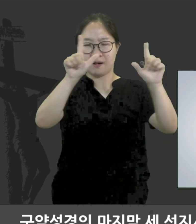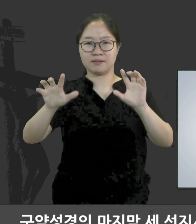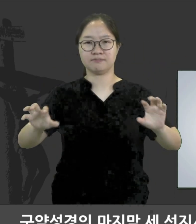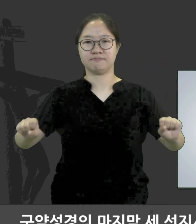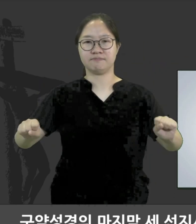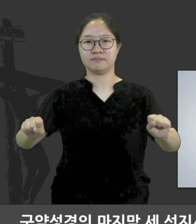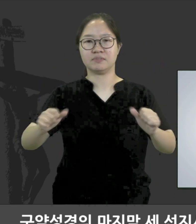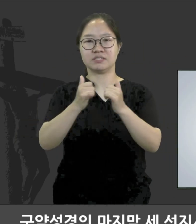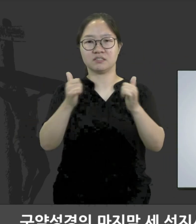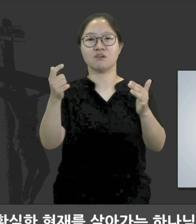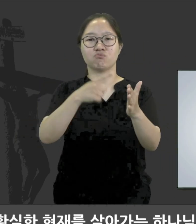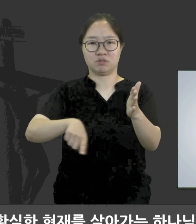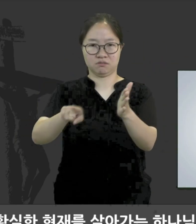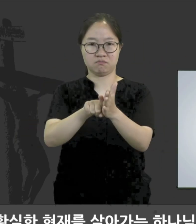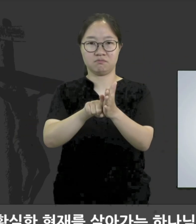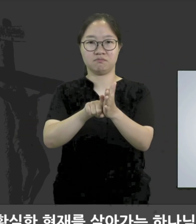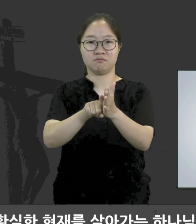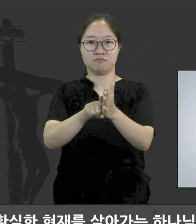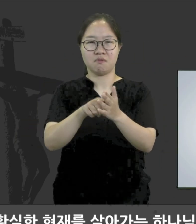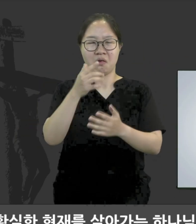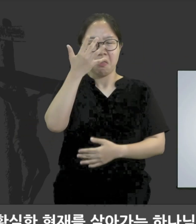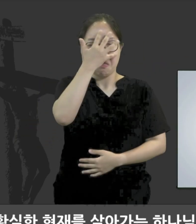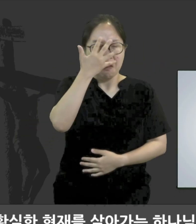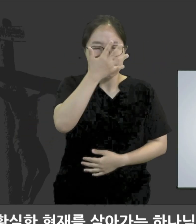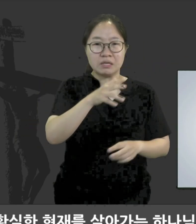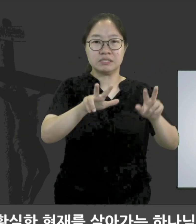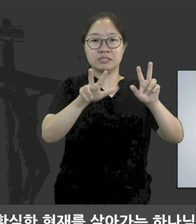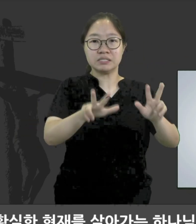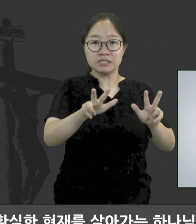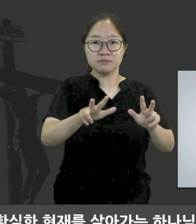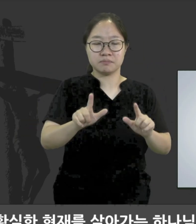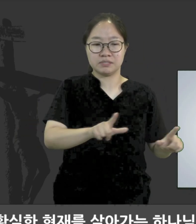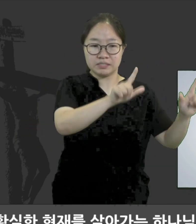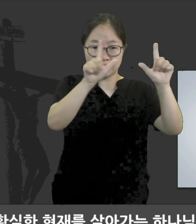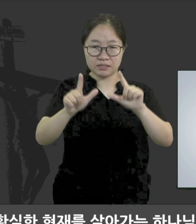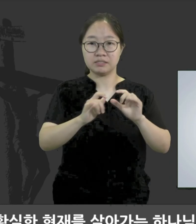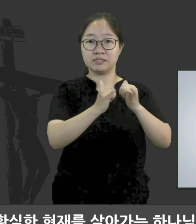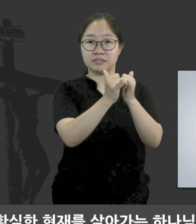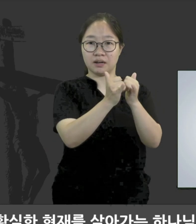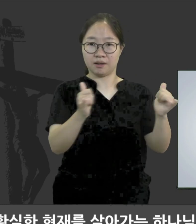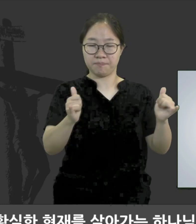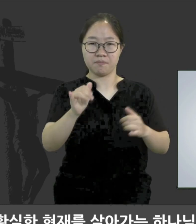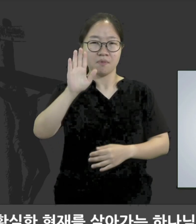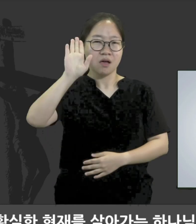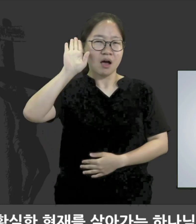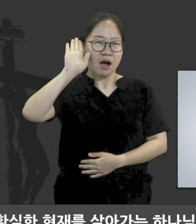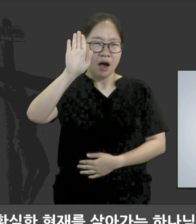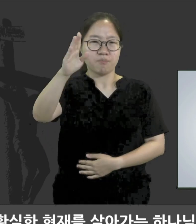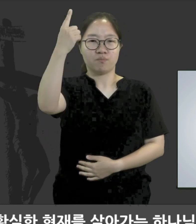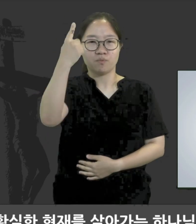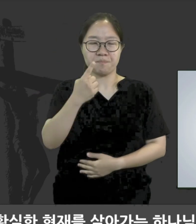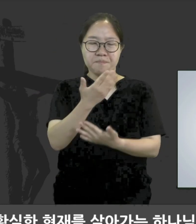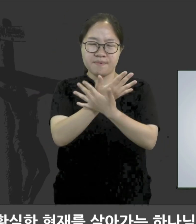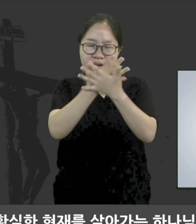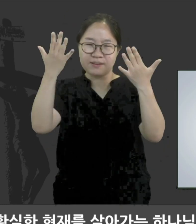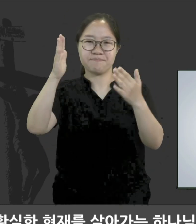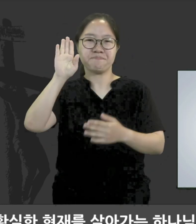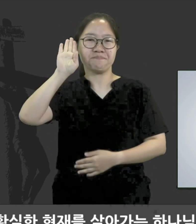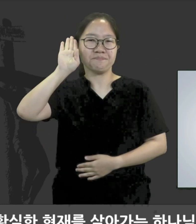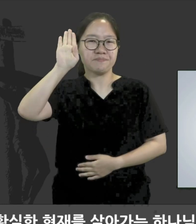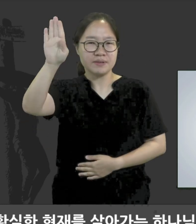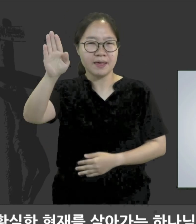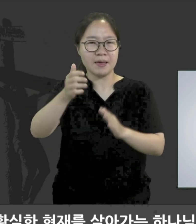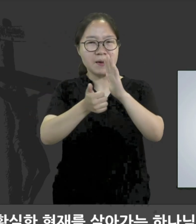위한 것입니다. 불확실한 현재를 살아가는 하나님의 백성들이 장차 다가올 밝은 미래를